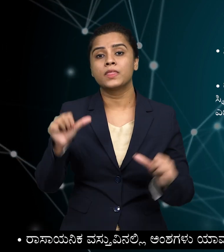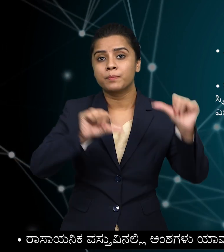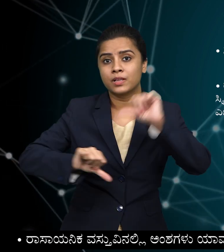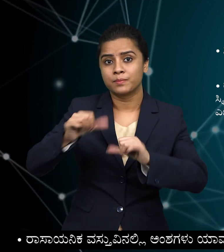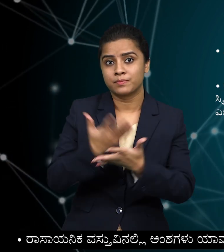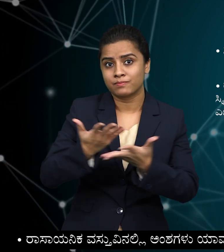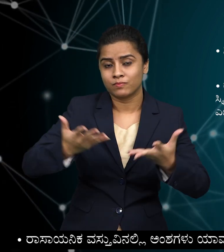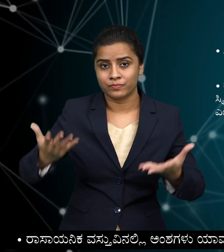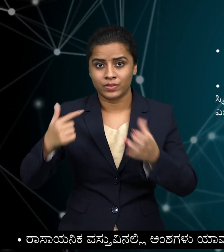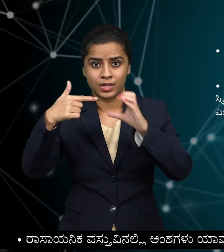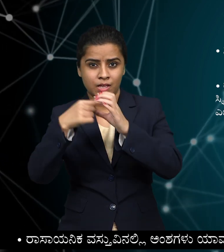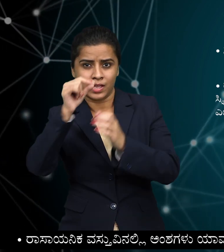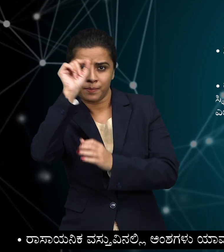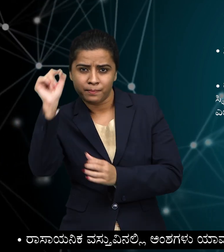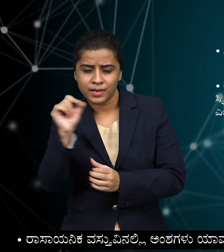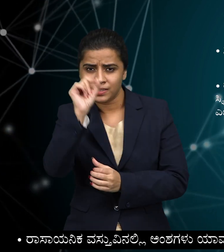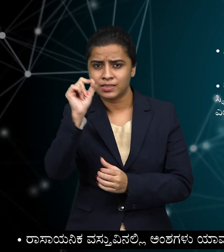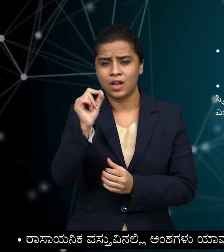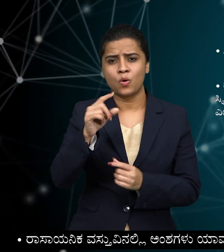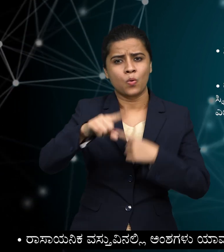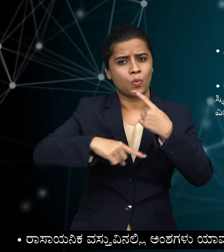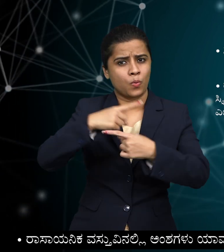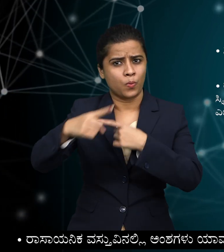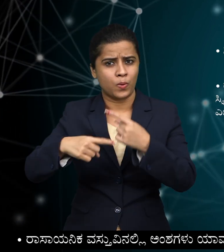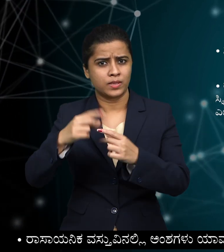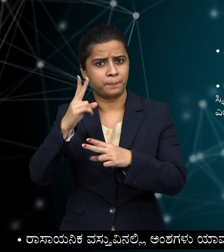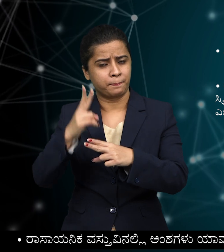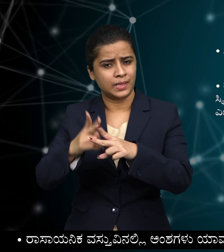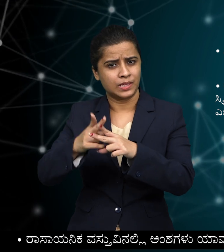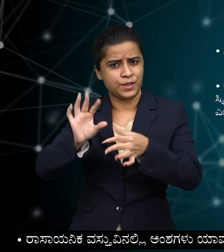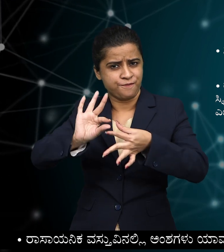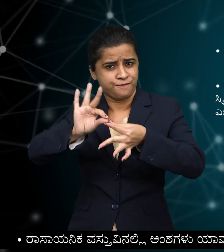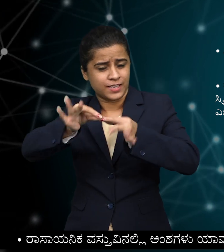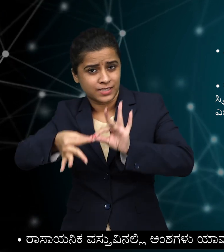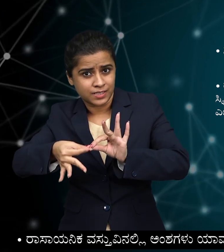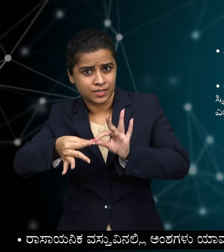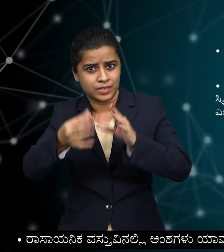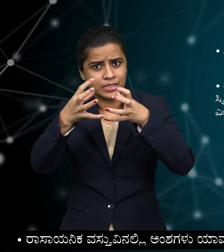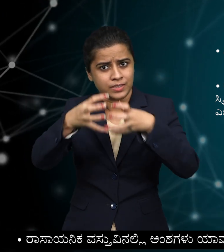ರಾಸಾಯನಿಕ ವಸ್ತುವಿನಲ್ಲಿ ಅಂಶಗಳು ಯಾವಾಗಲೂ ದ್ರವ್ಯರಾಶಿಯಿಂದ ಸ್ಥಿರ ಪ್ರಮಾಣದಲ್ಲಿ ಇರುತ್ತವೆ.